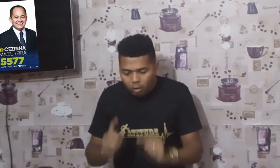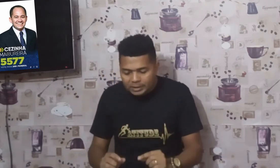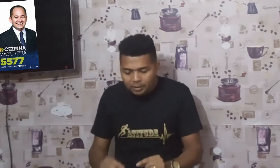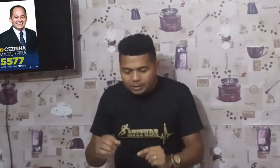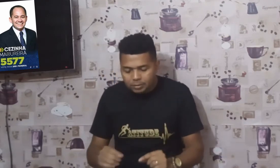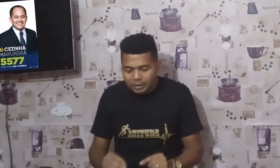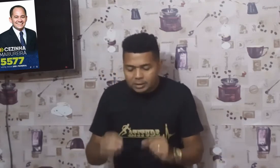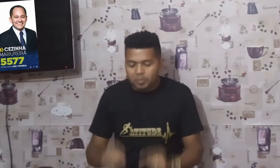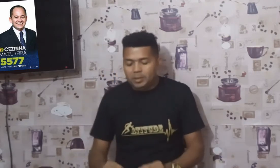Comissão de Segurança